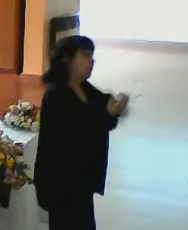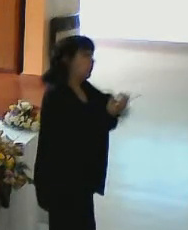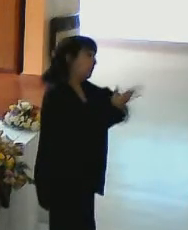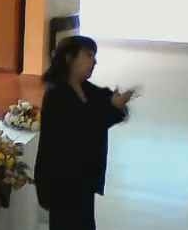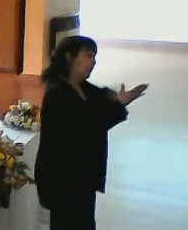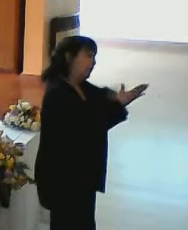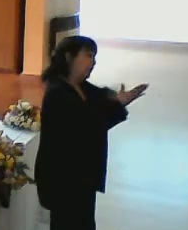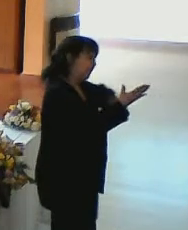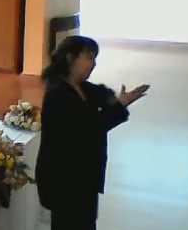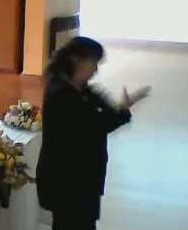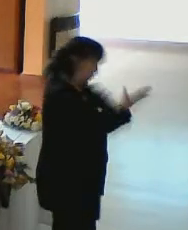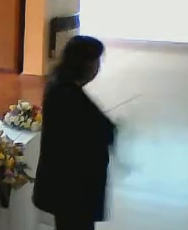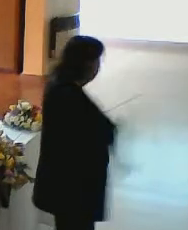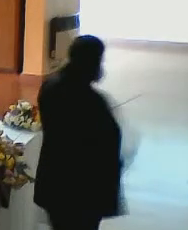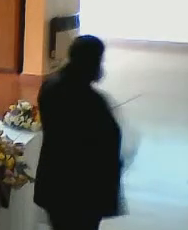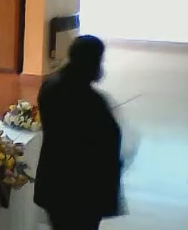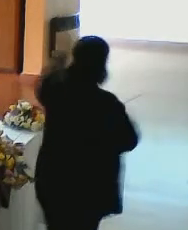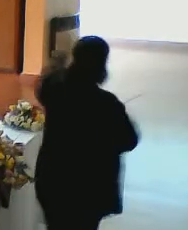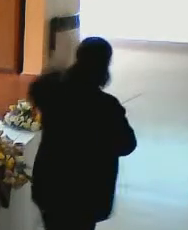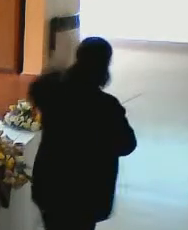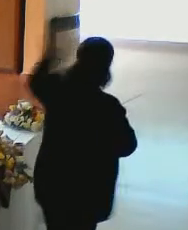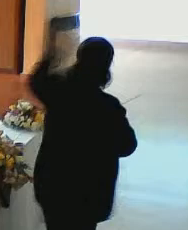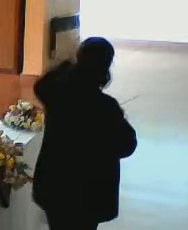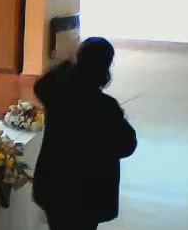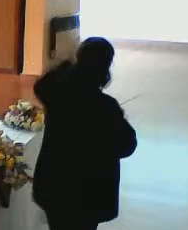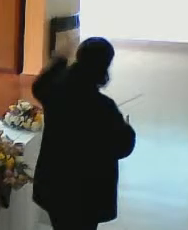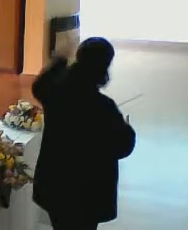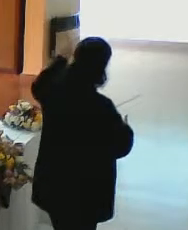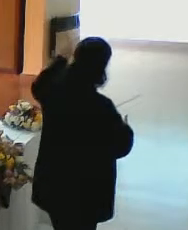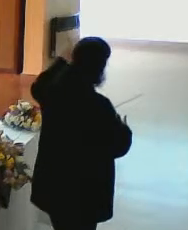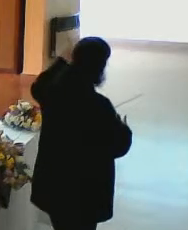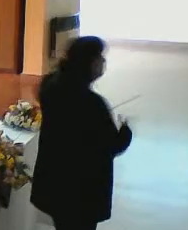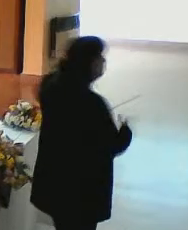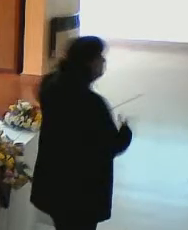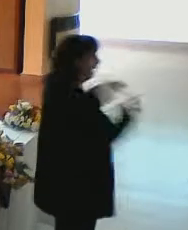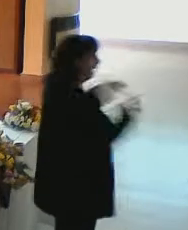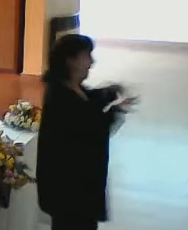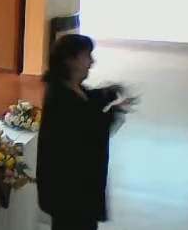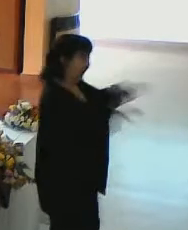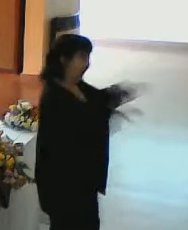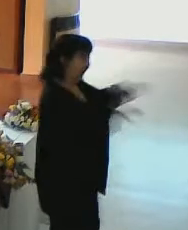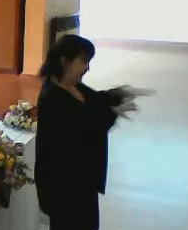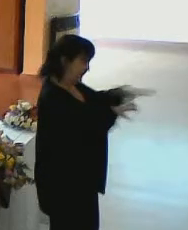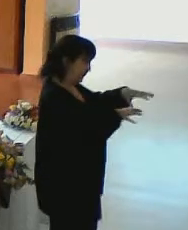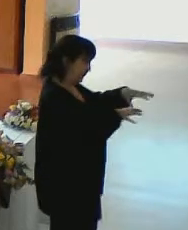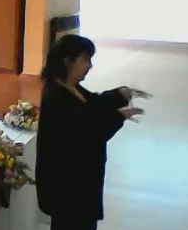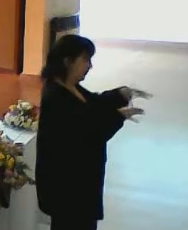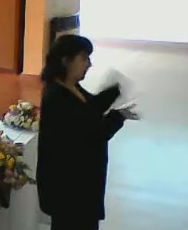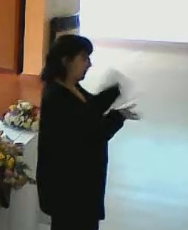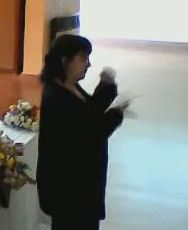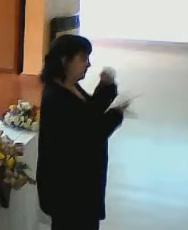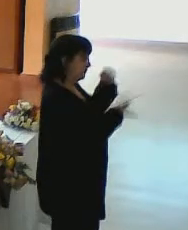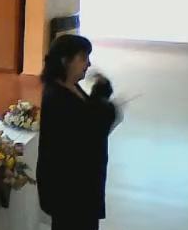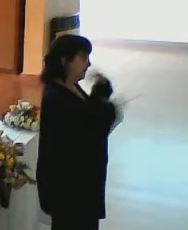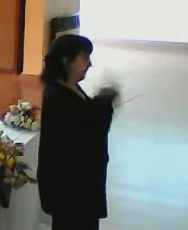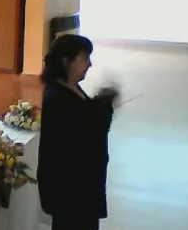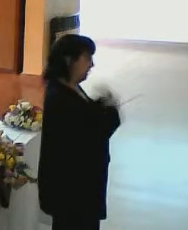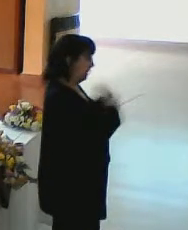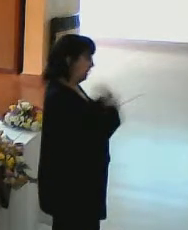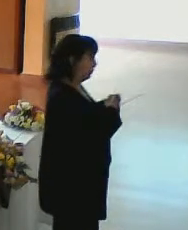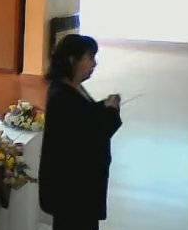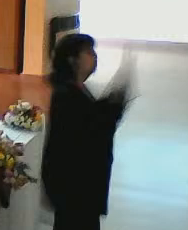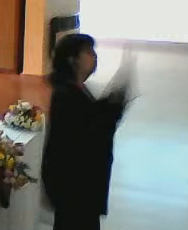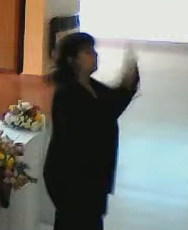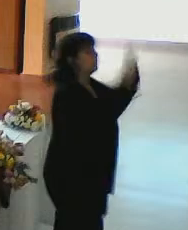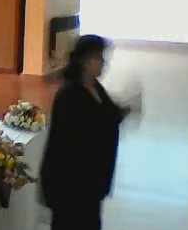Bueno, esto es para explicarles rápidamente que nosotros en cada área del desarrollo vamos a